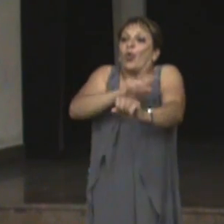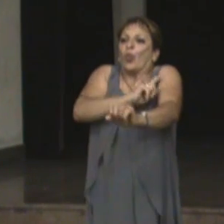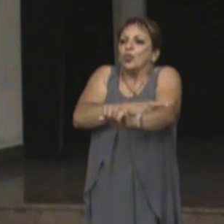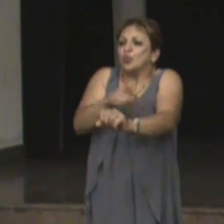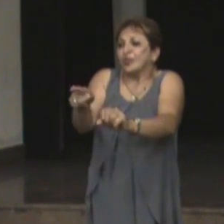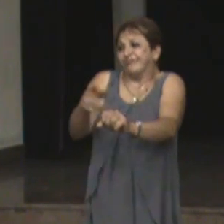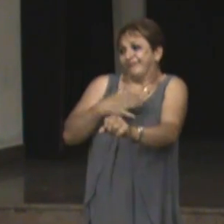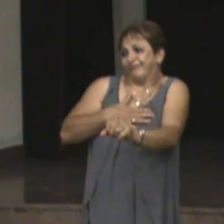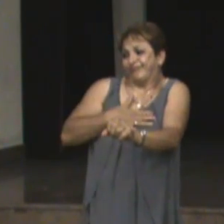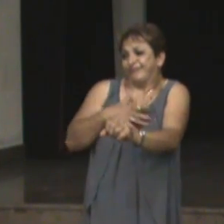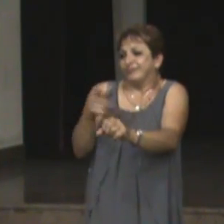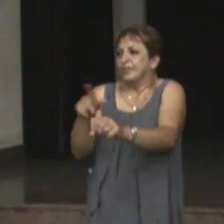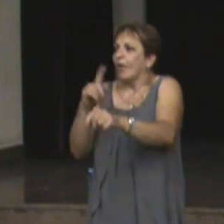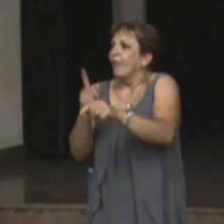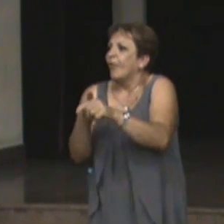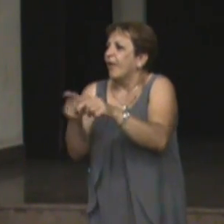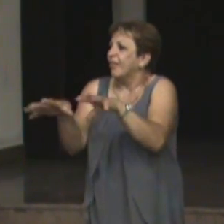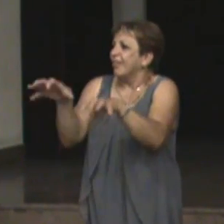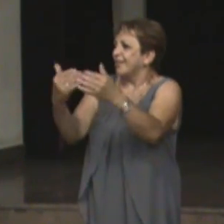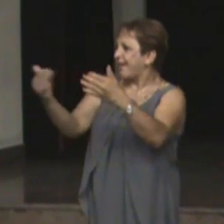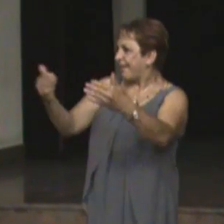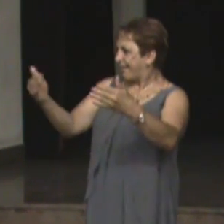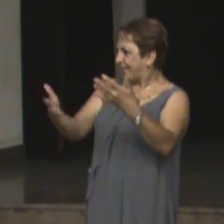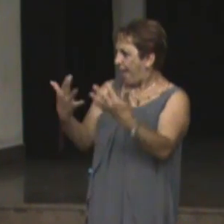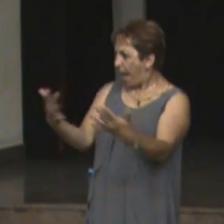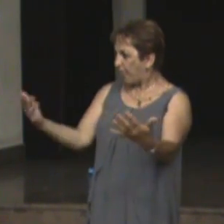կյանքում։ Նախ